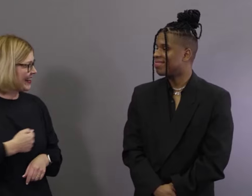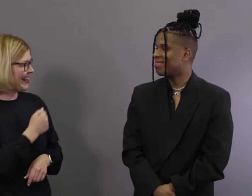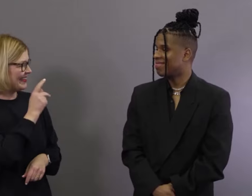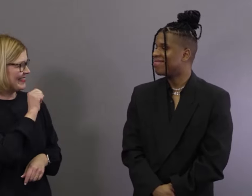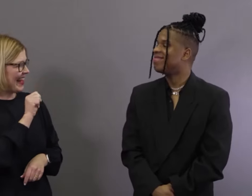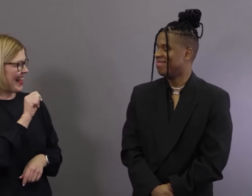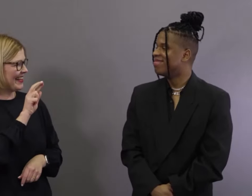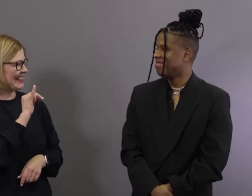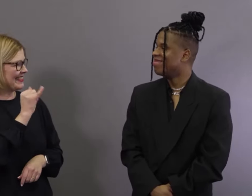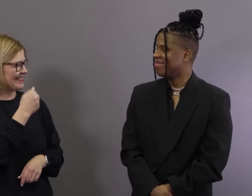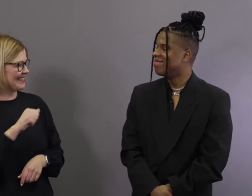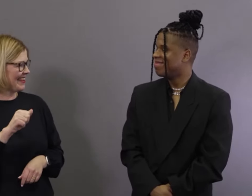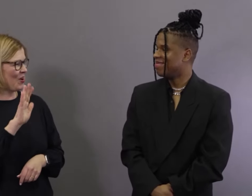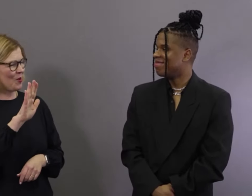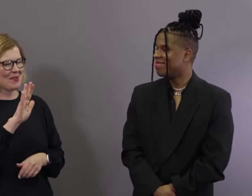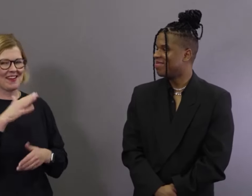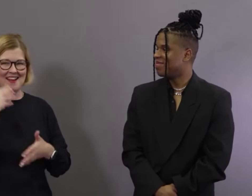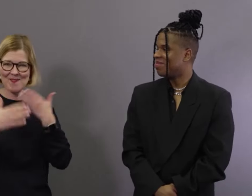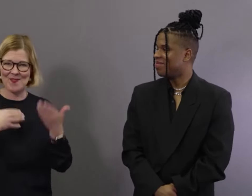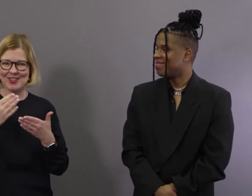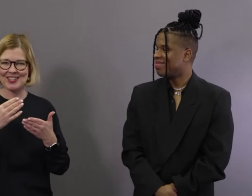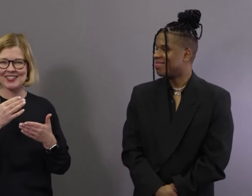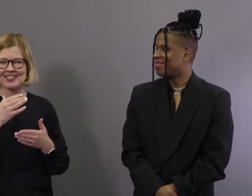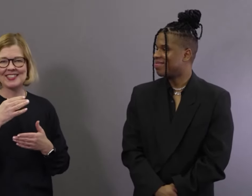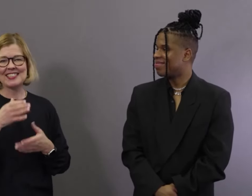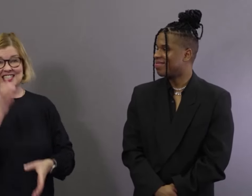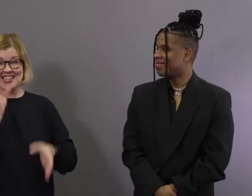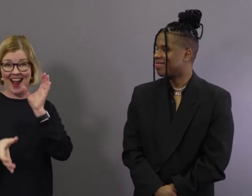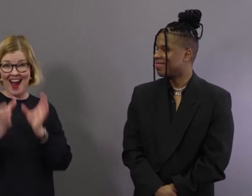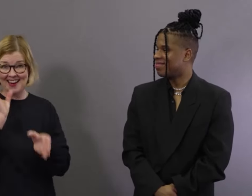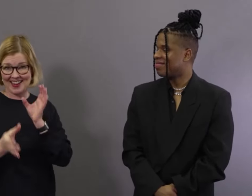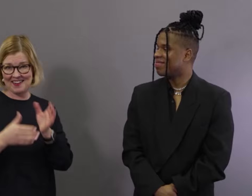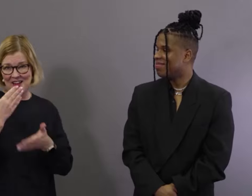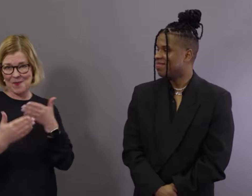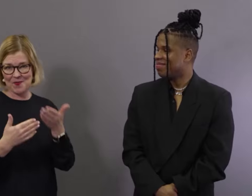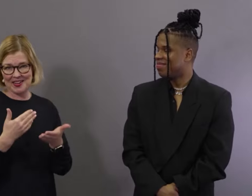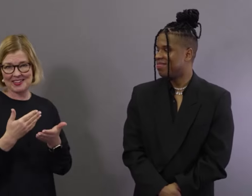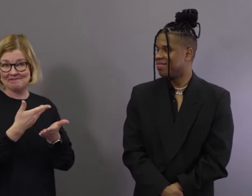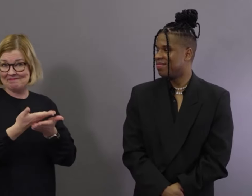Ja minä luulen, että kaikki muistavat sinut kyllä erittäin hyvin Kääriän